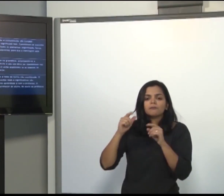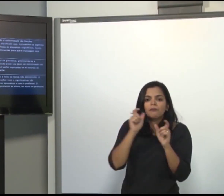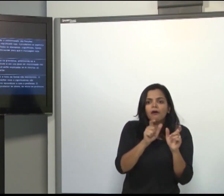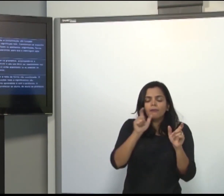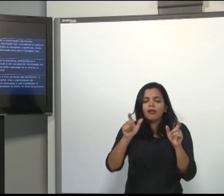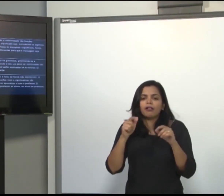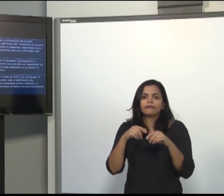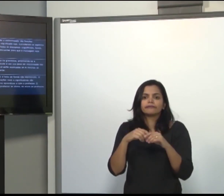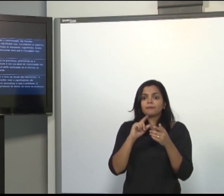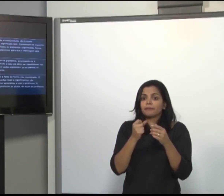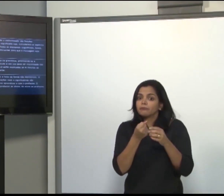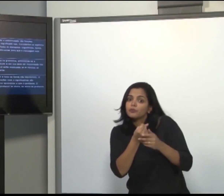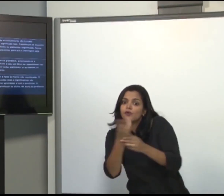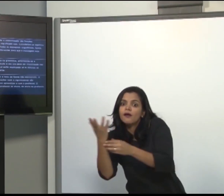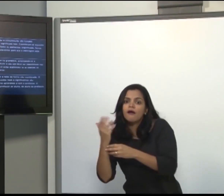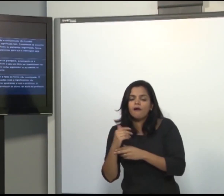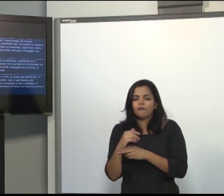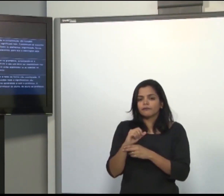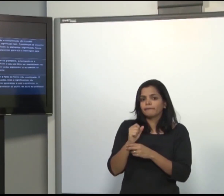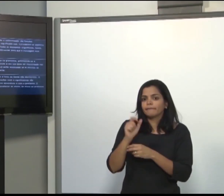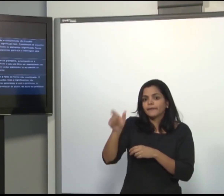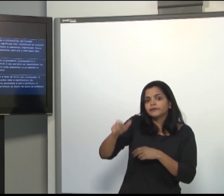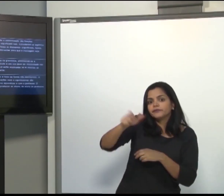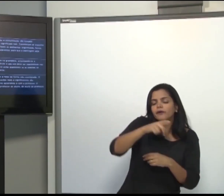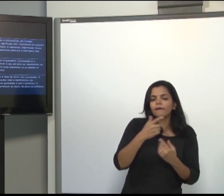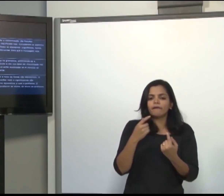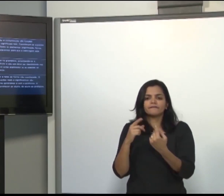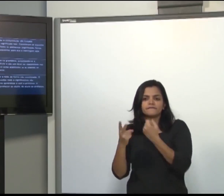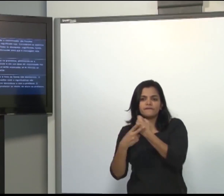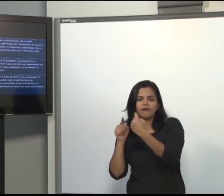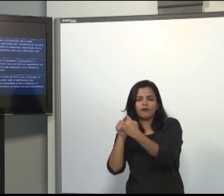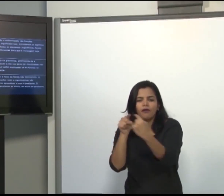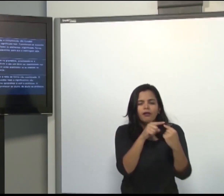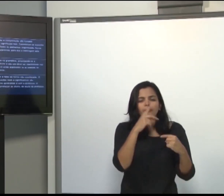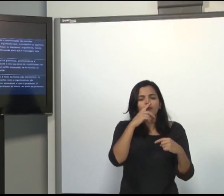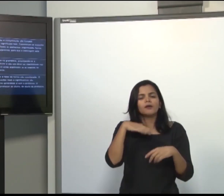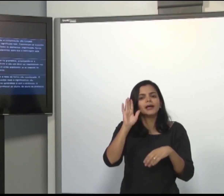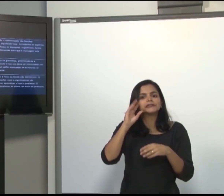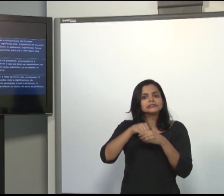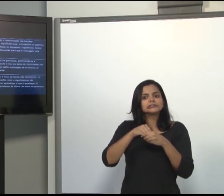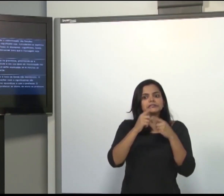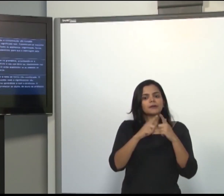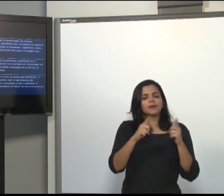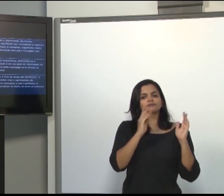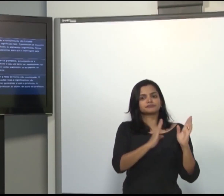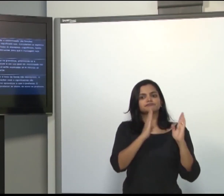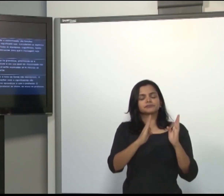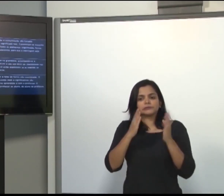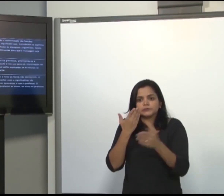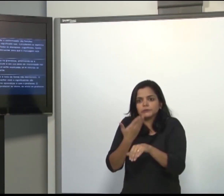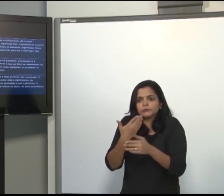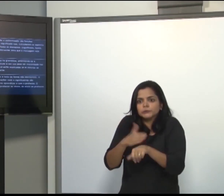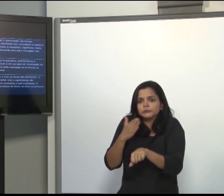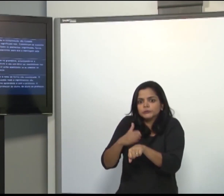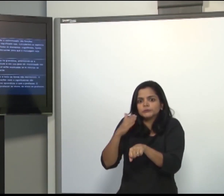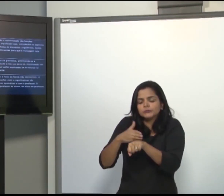aqui segue uma estrutura gramatical, onde as palavras, elas concordam,